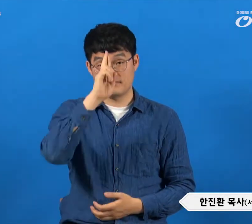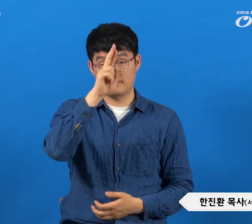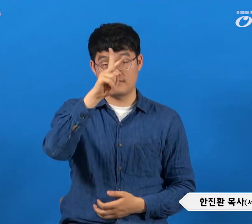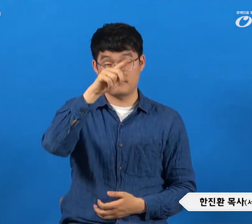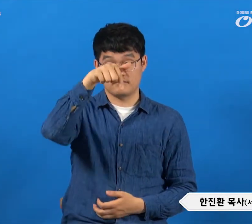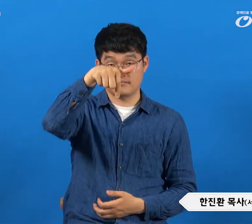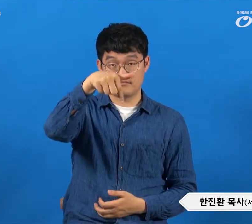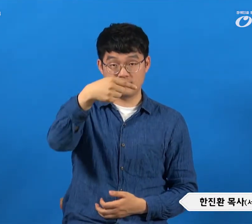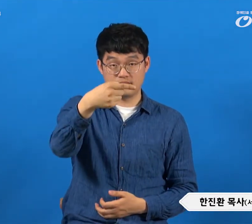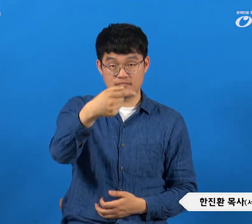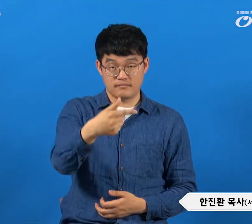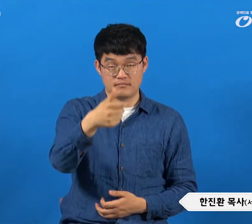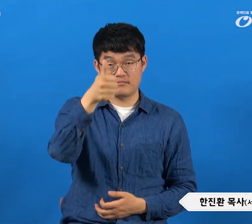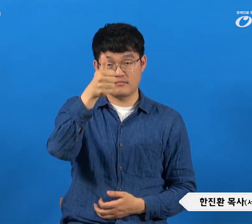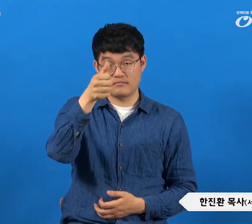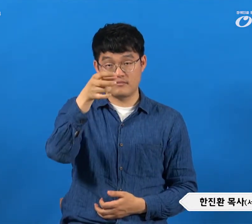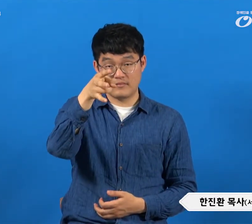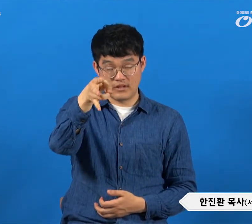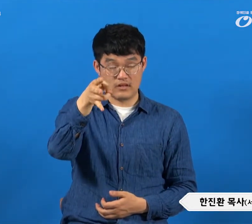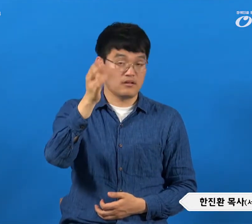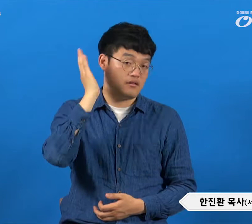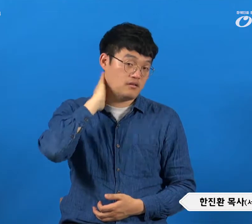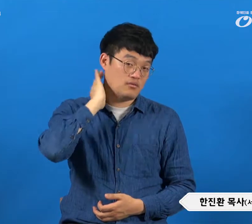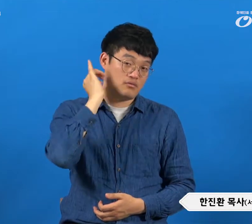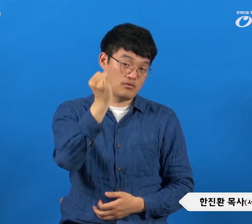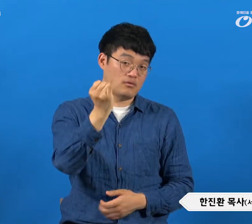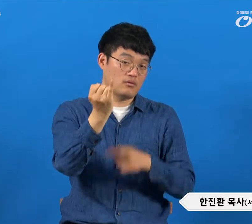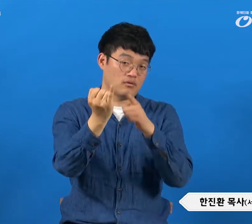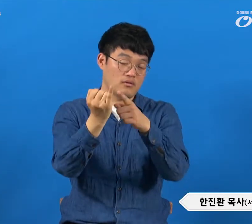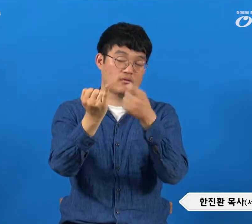박근혜 대통령이 너무너무 저는 불쌍합니다.